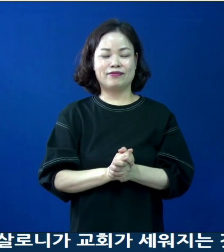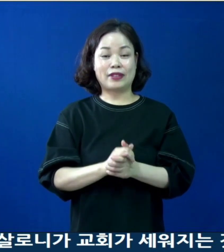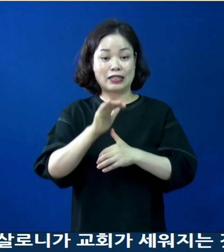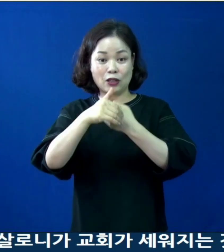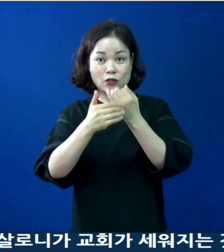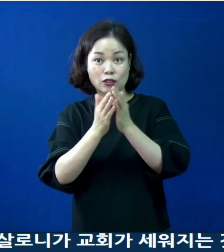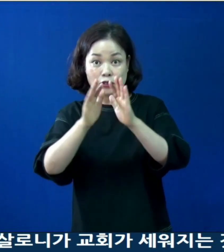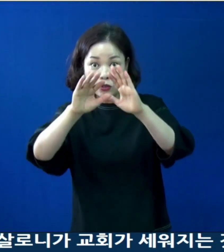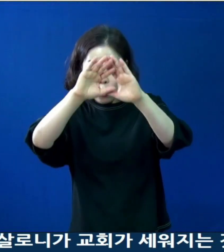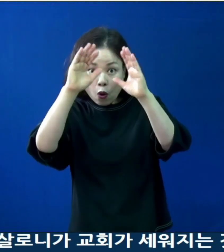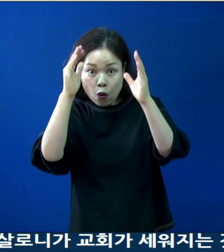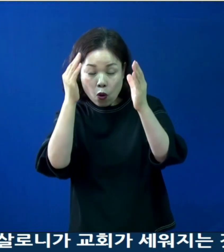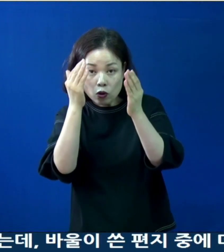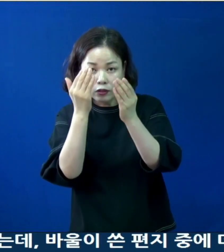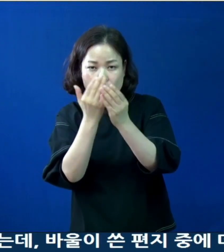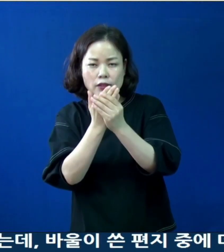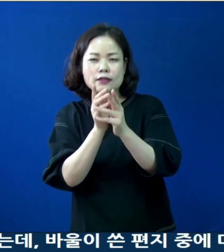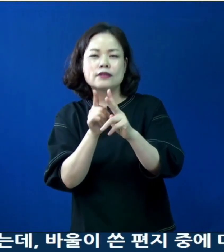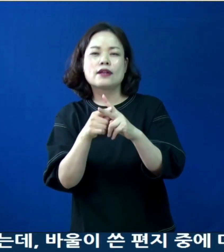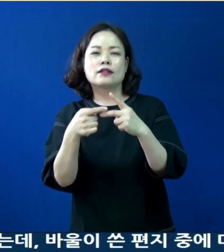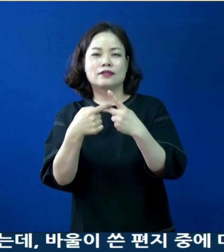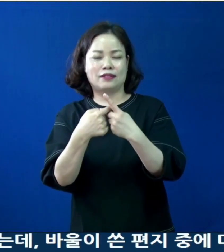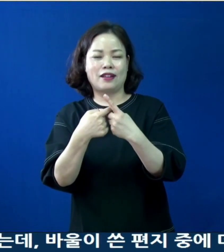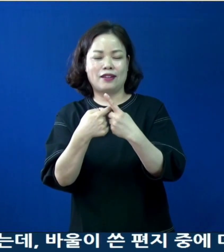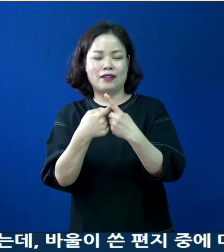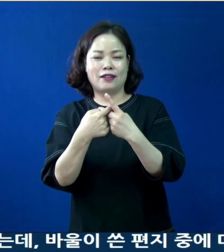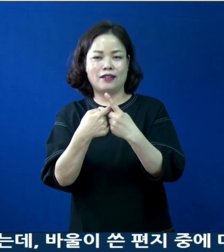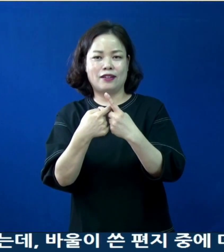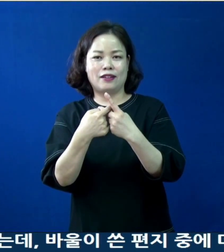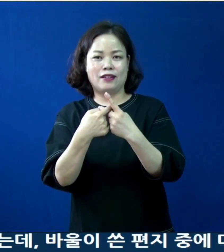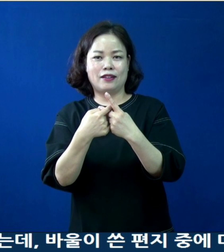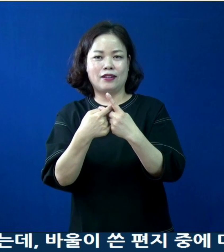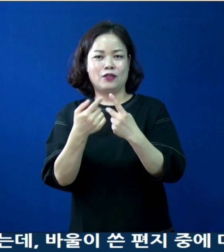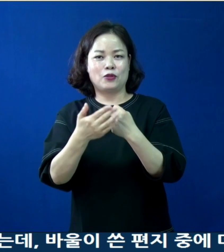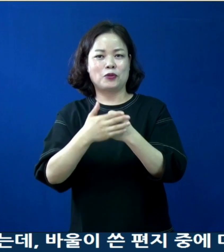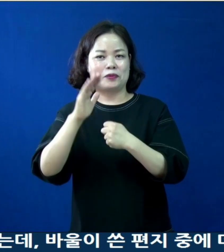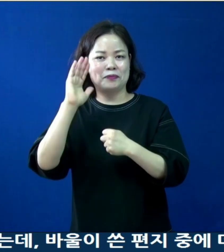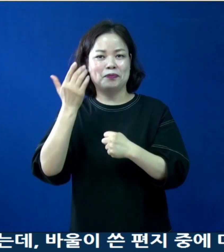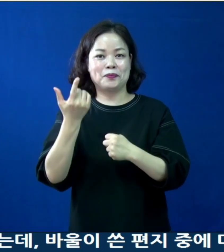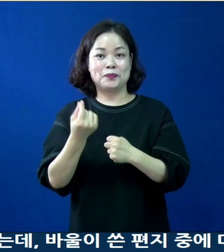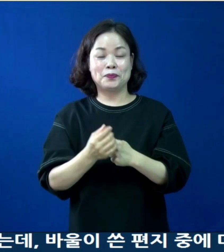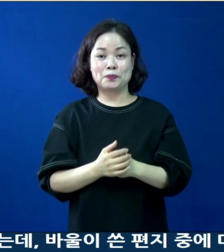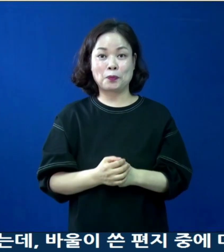성경을 전체적으로 입체적으로 이해하는데 도움이 될 것이죠.